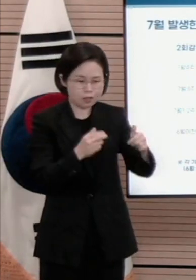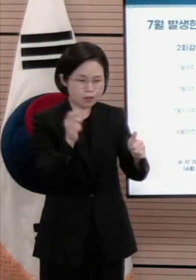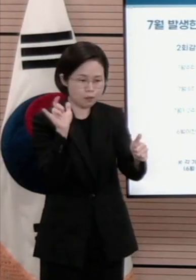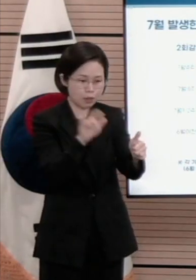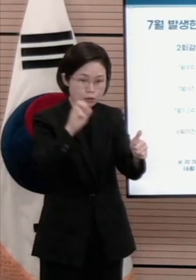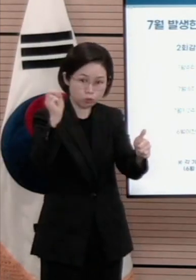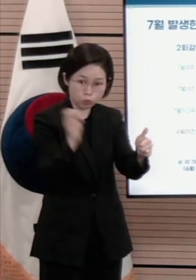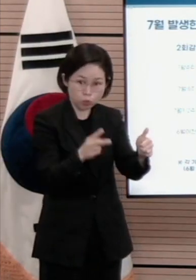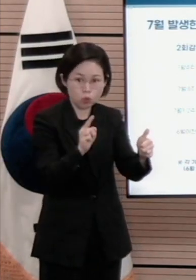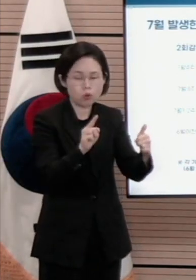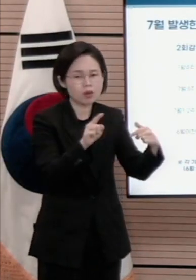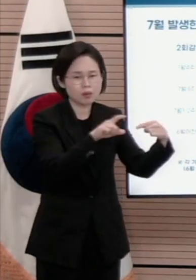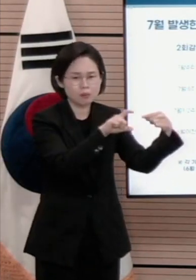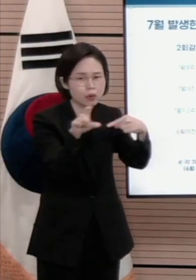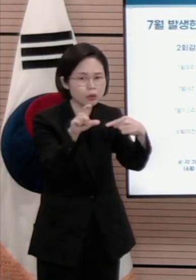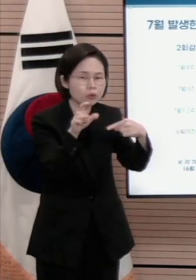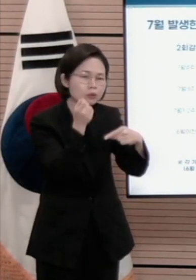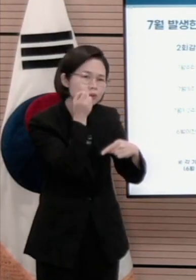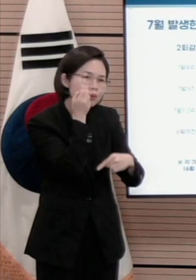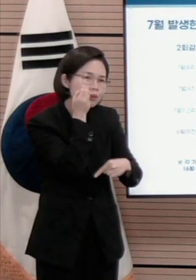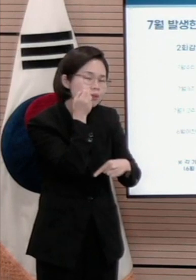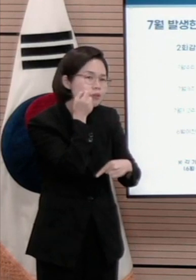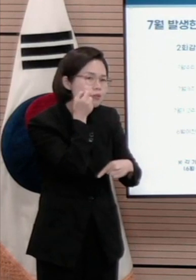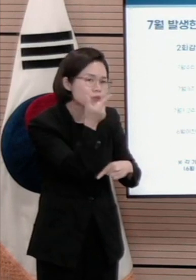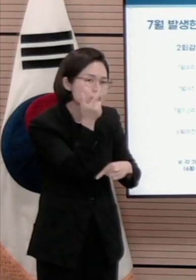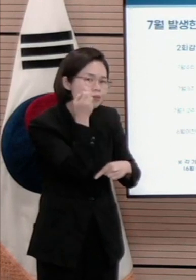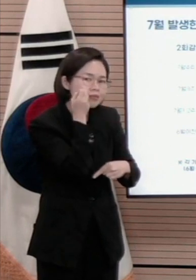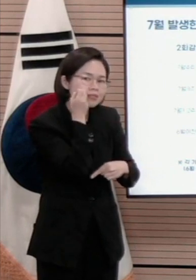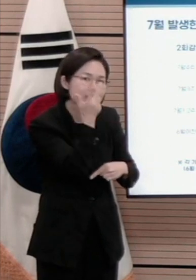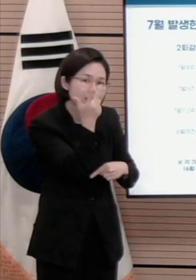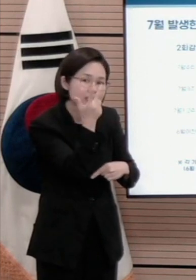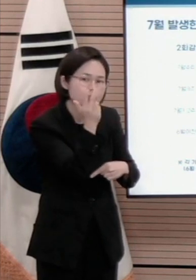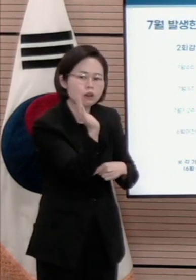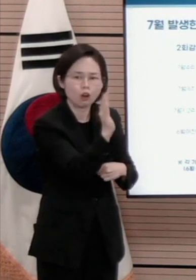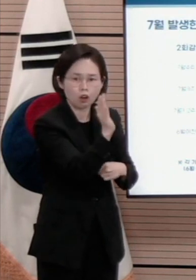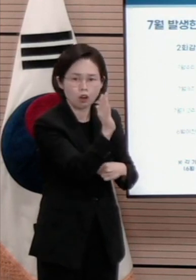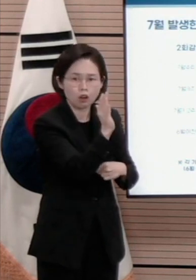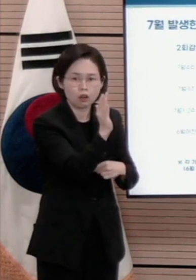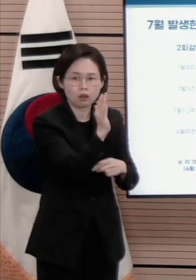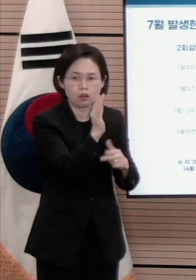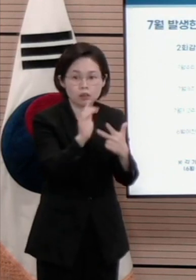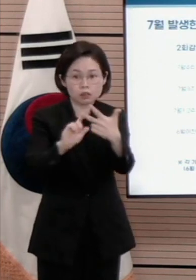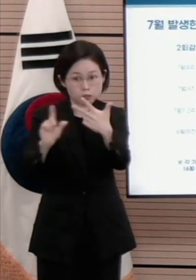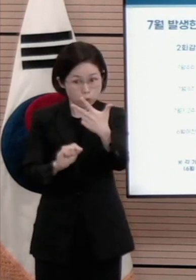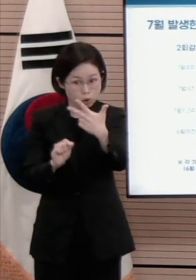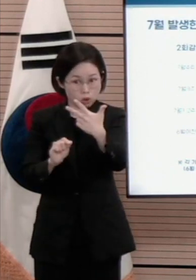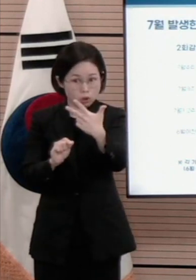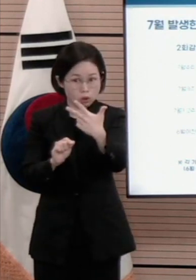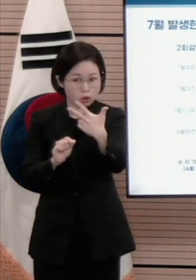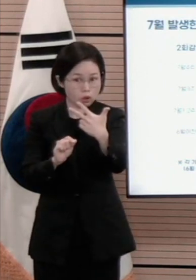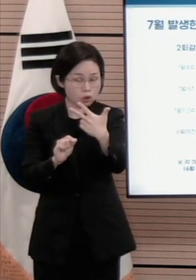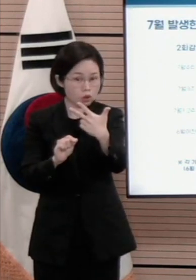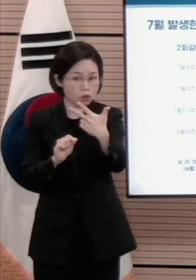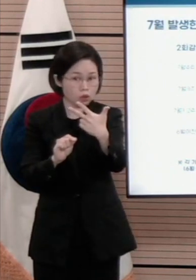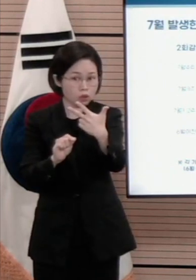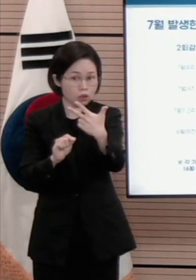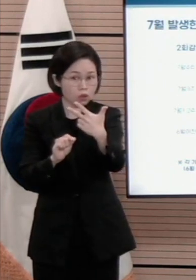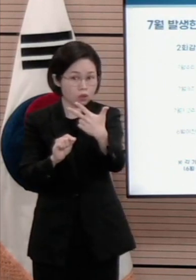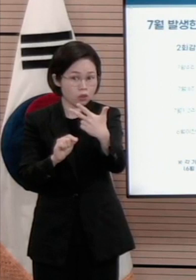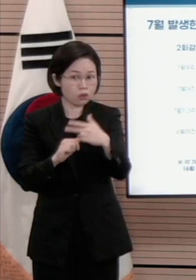평균 6, 7개월로 보였었는데 7월에 발생했었던 케이스들